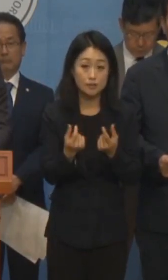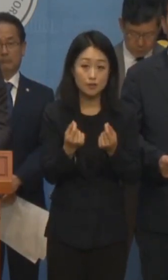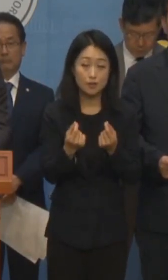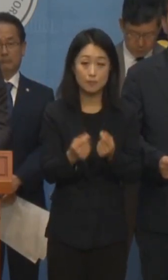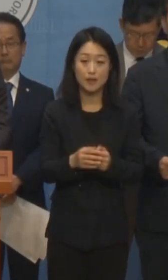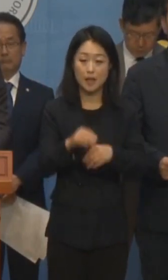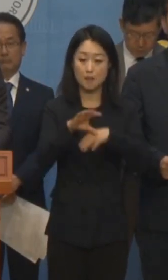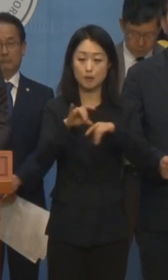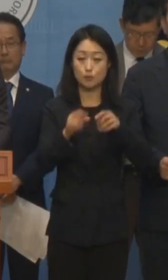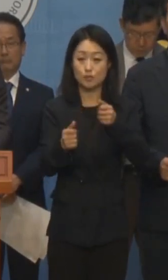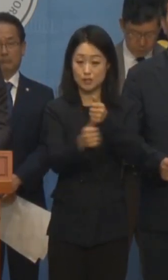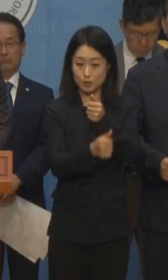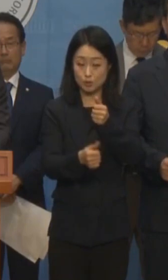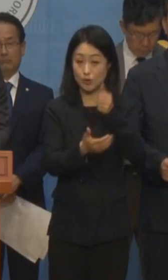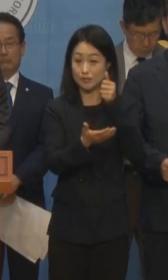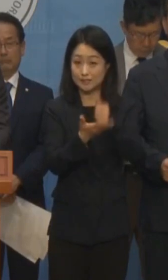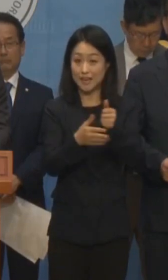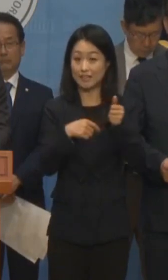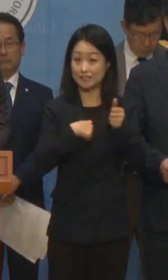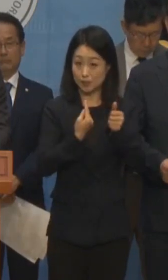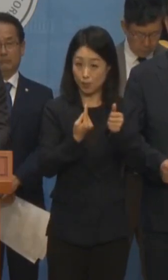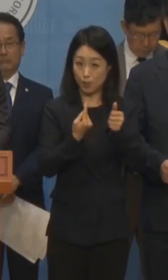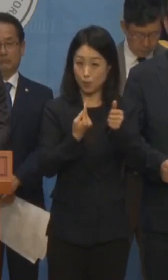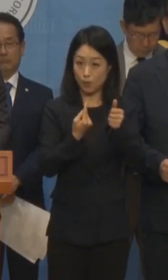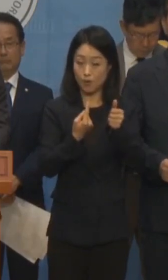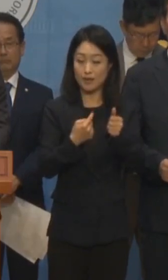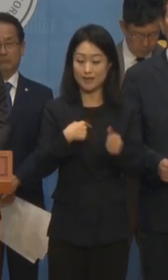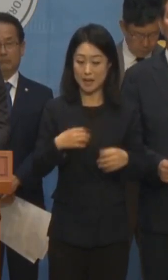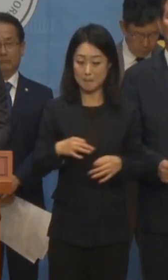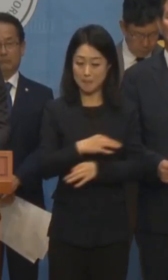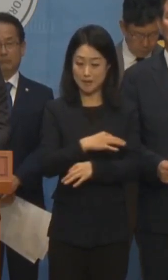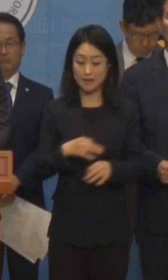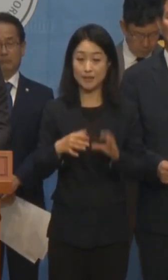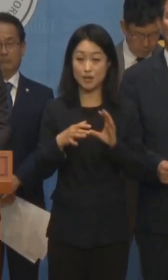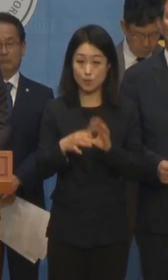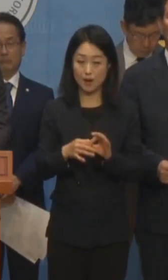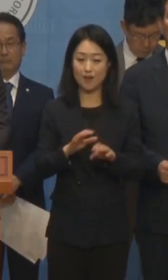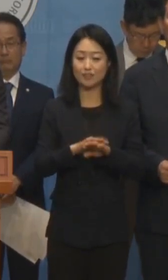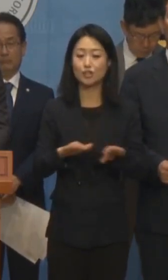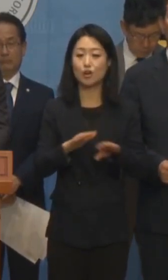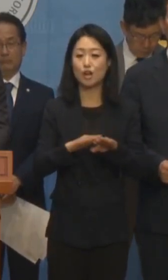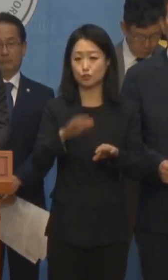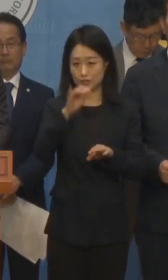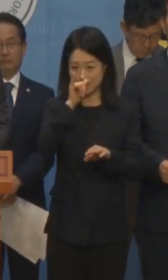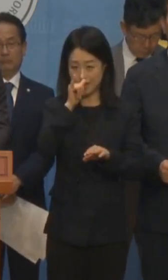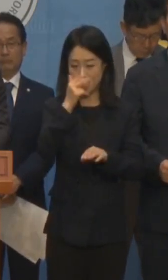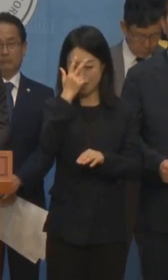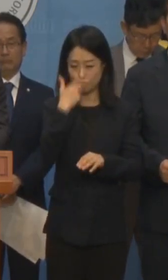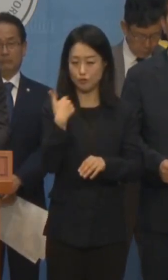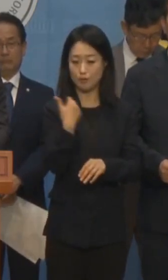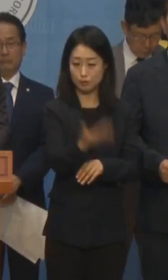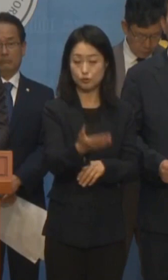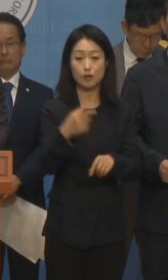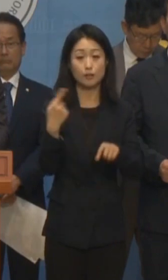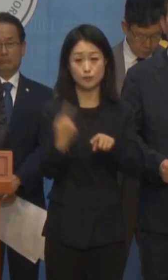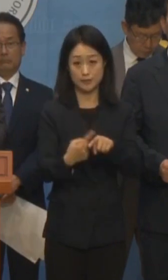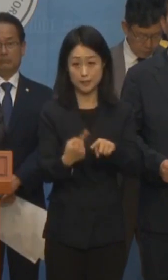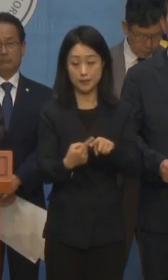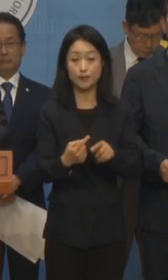류일임 방심위원장 스스로 자신의 비위 혐의를 처리할 수 있도록 면죄부를 준